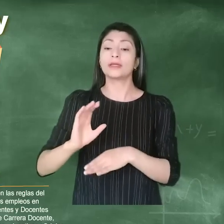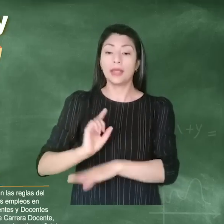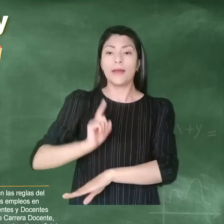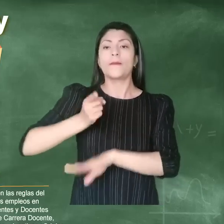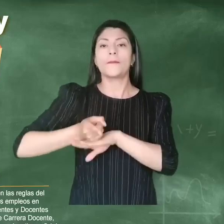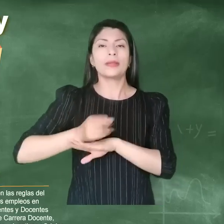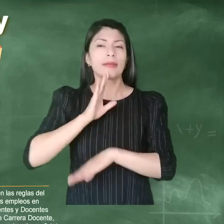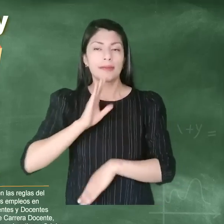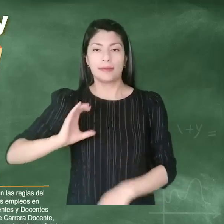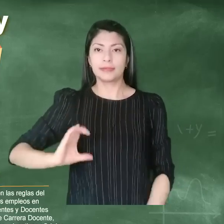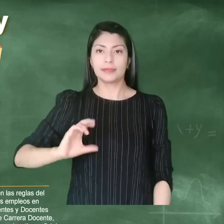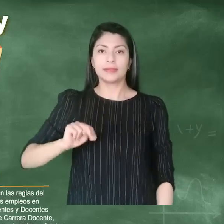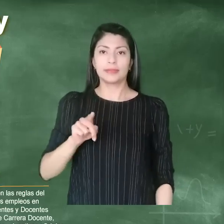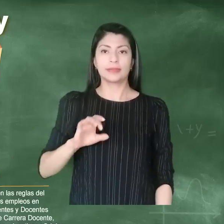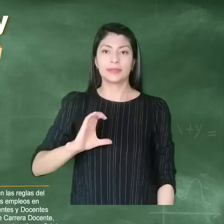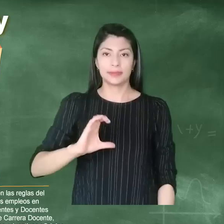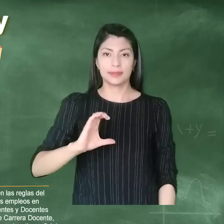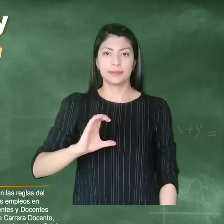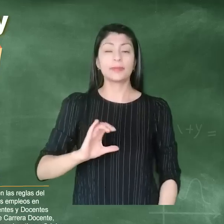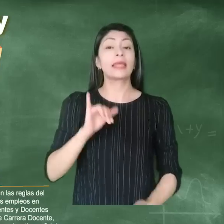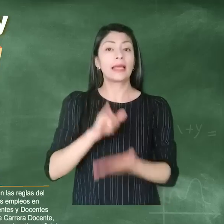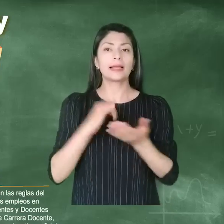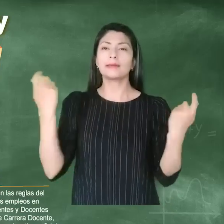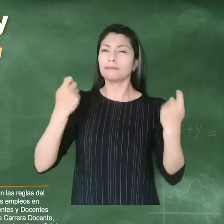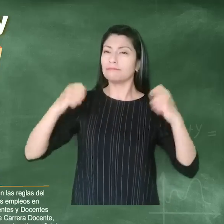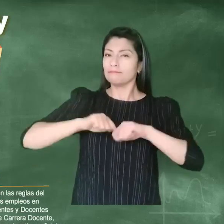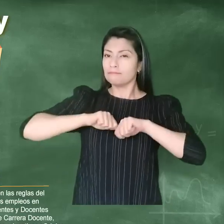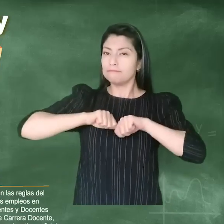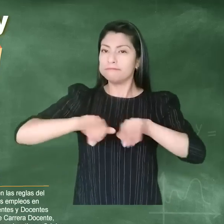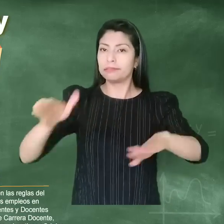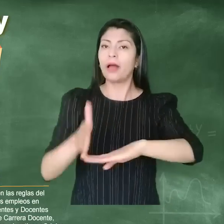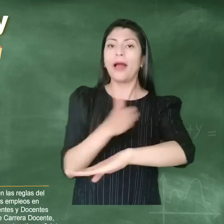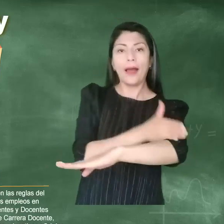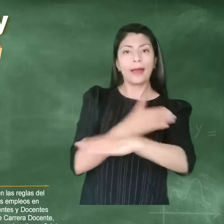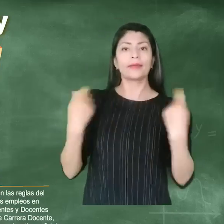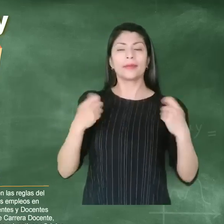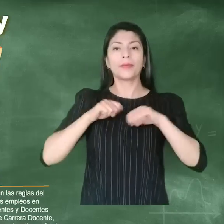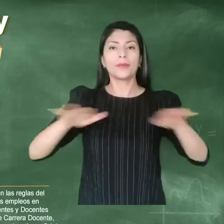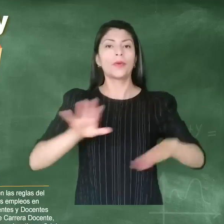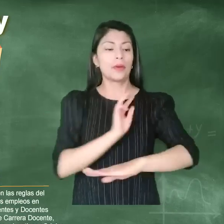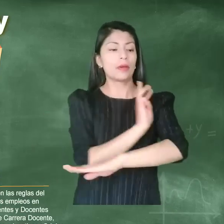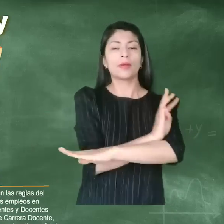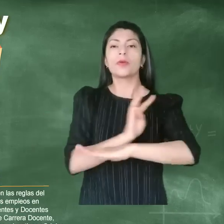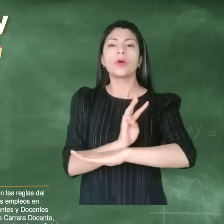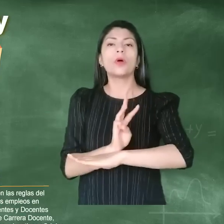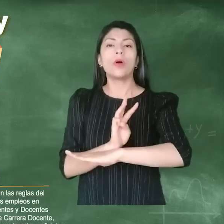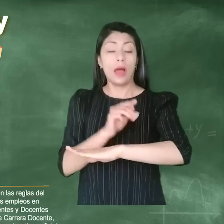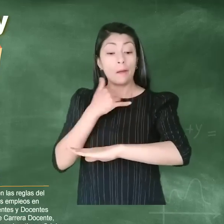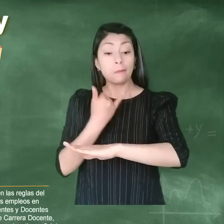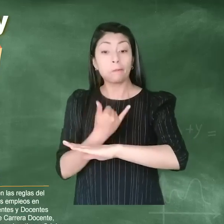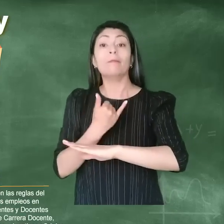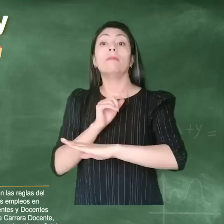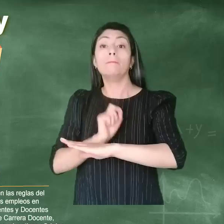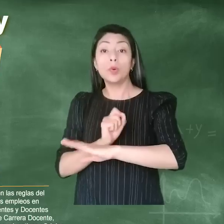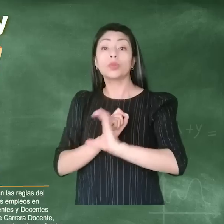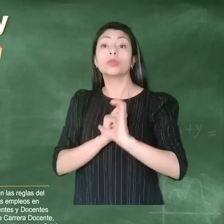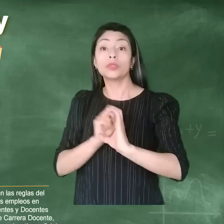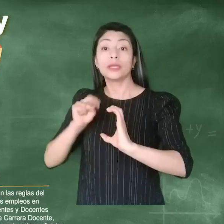las fechas que la CNSC determine, las cuales serán publicadas oportunamente en su página